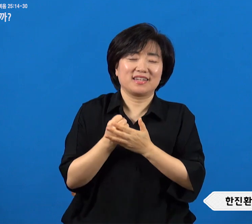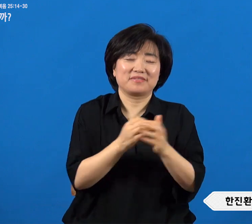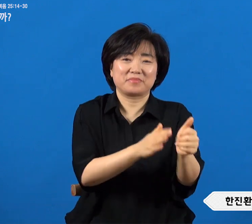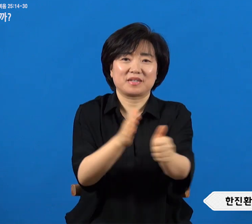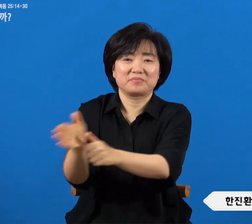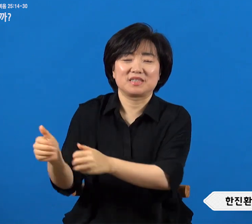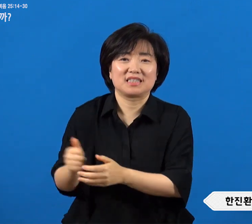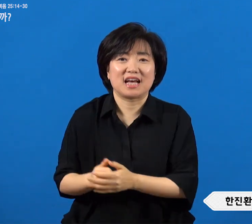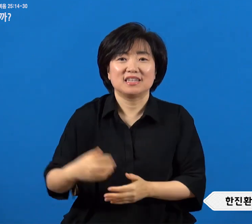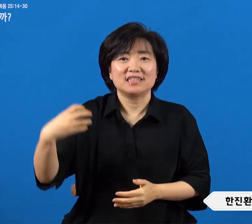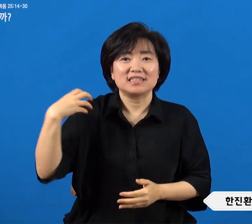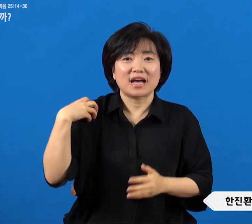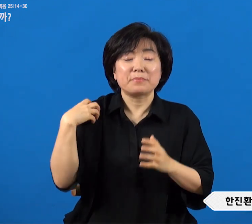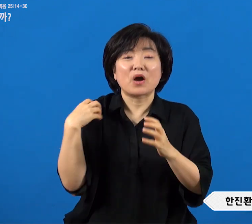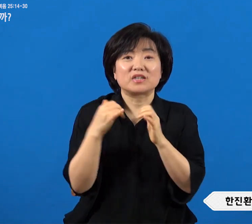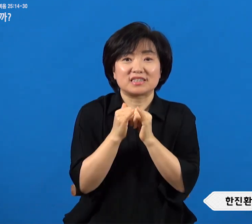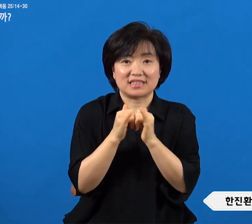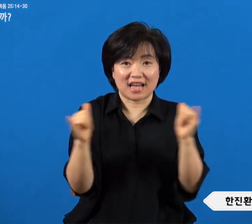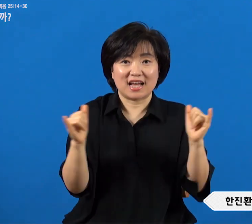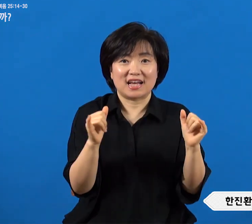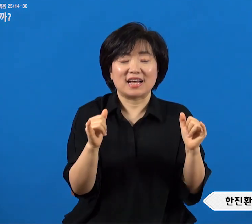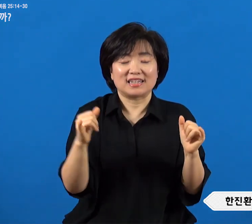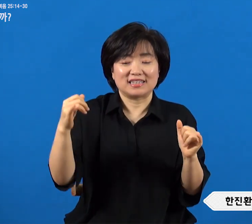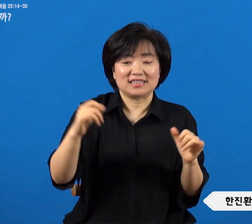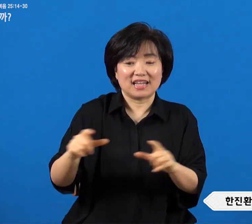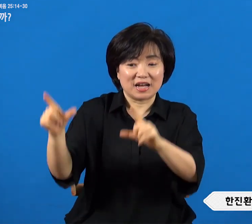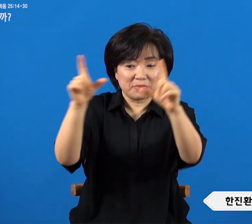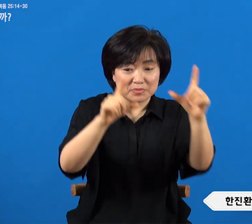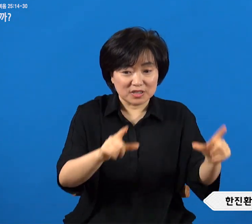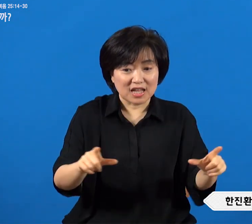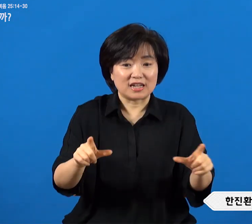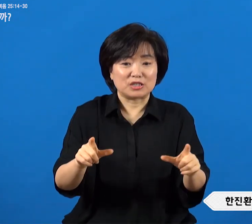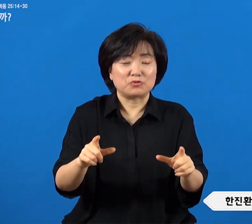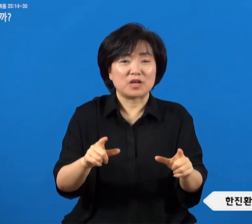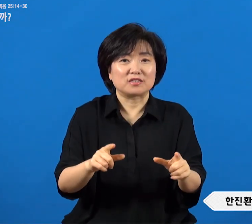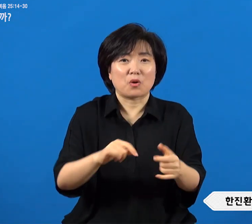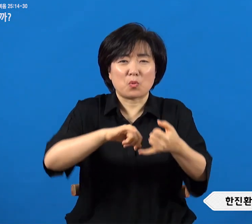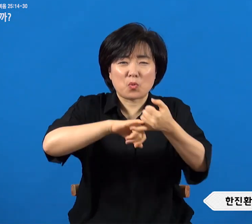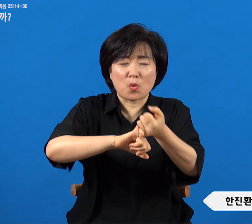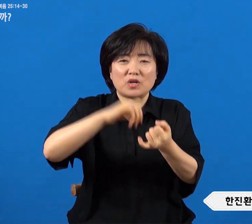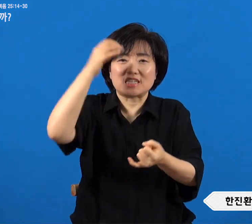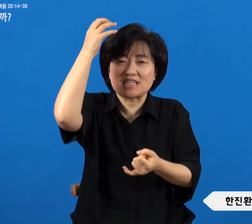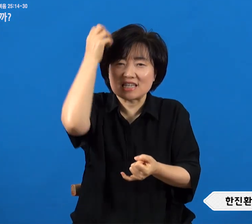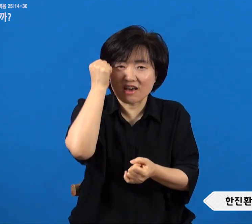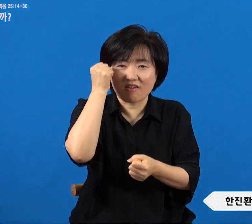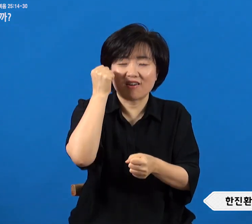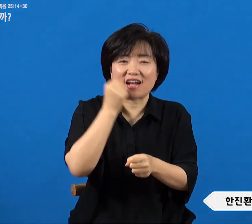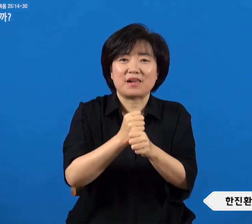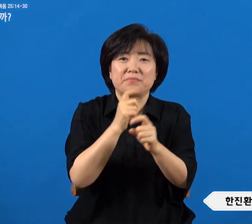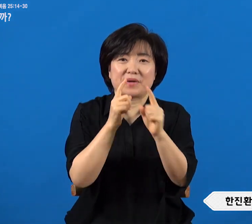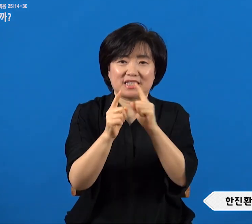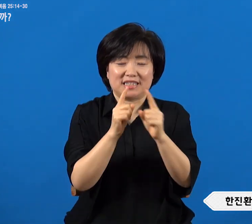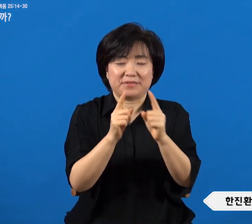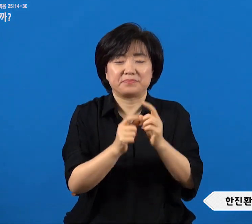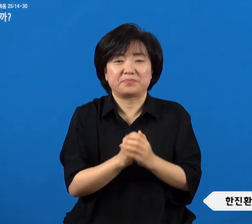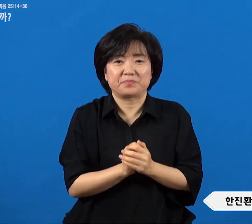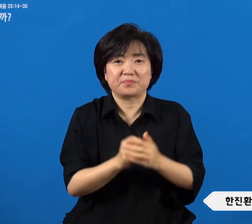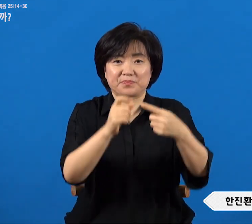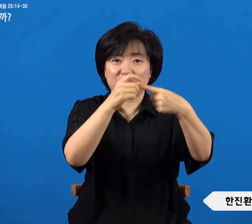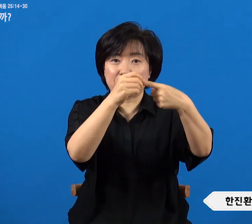자, 사명자의 삶을 살기 위해서 우리가 꼭 기억해야 할 것이 오늘 본문 말씀에 있습니다.